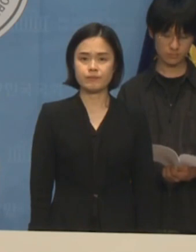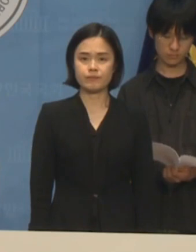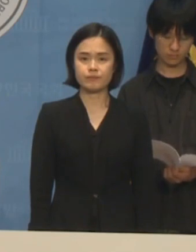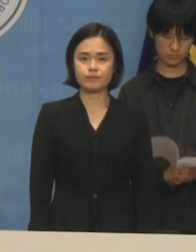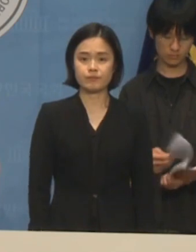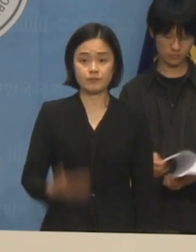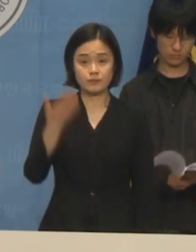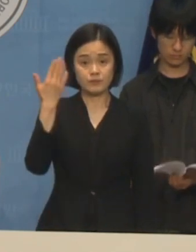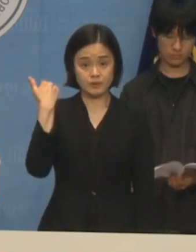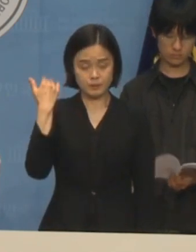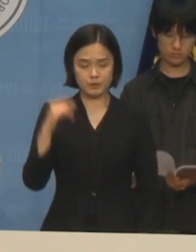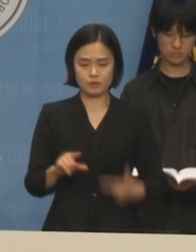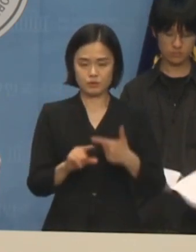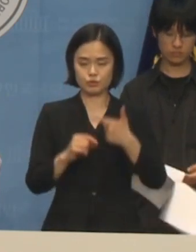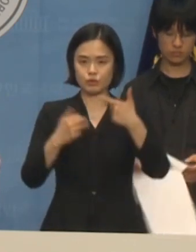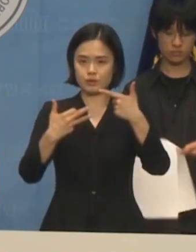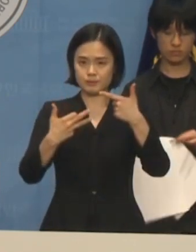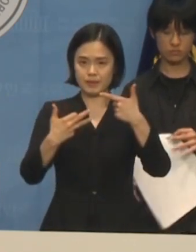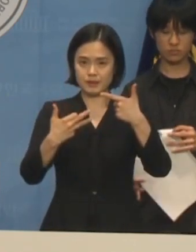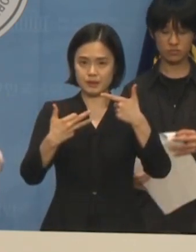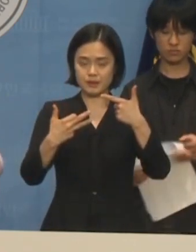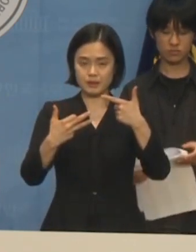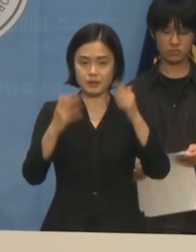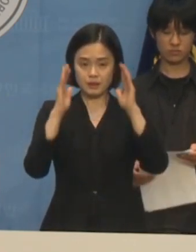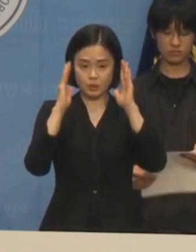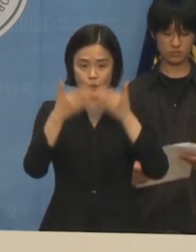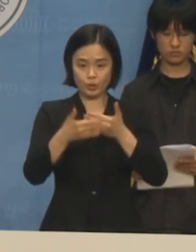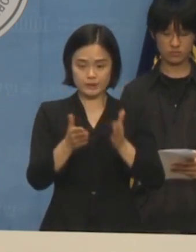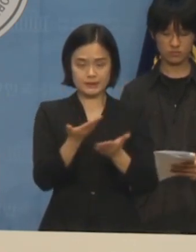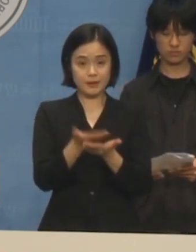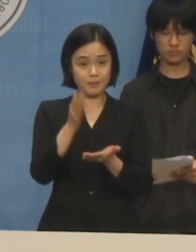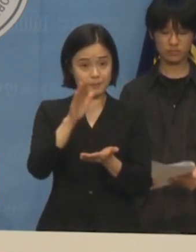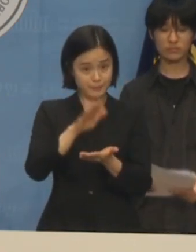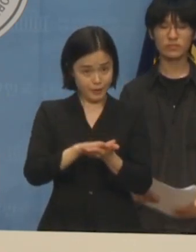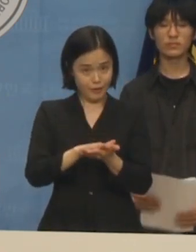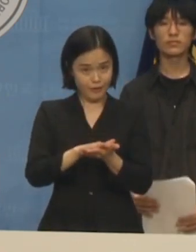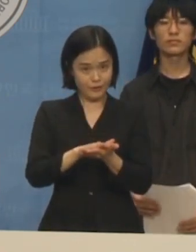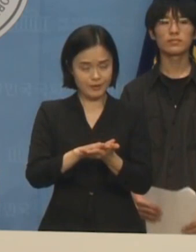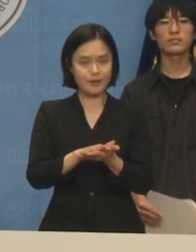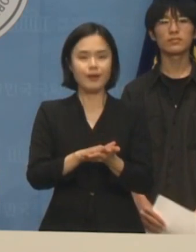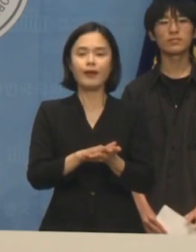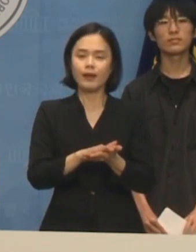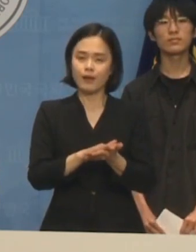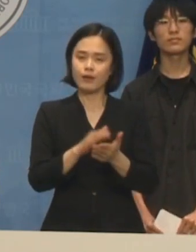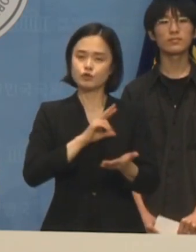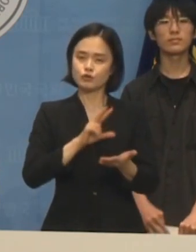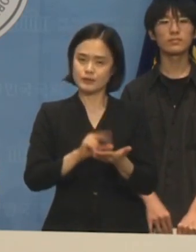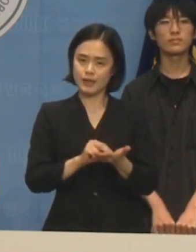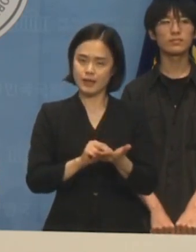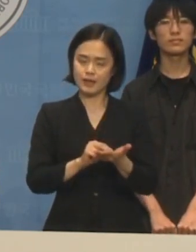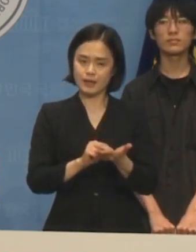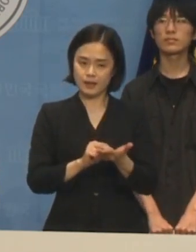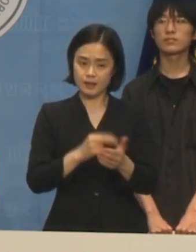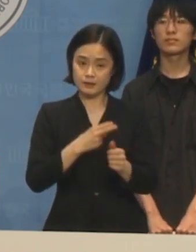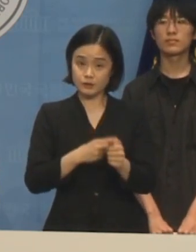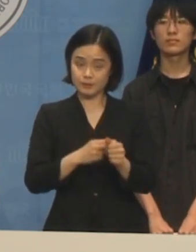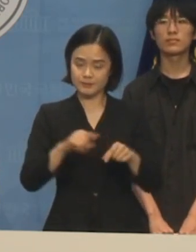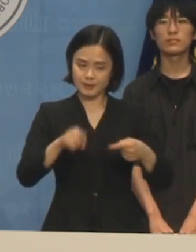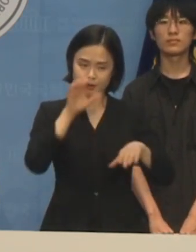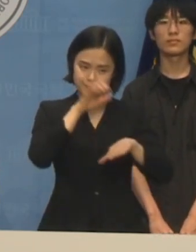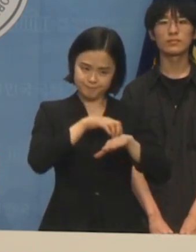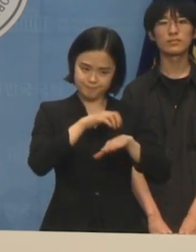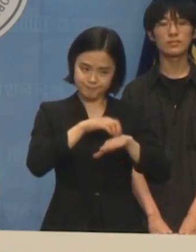지난 18일 교실혁명 선도교사 연수에 참여한 교사들은 서버 오류로 연수 신청을 위해 1시간